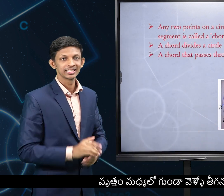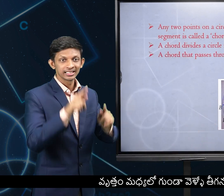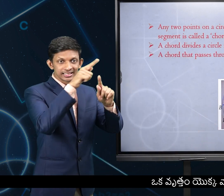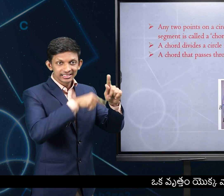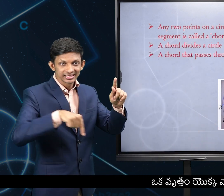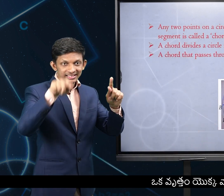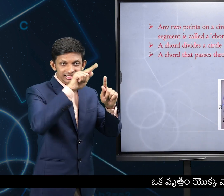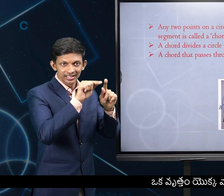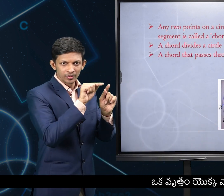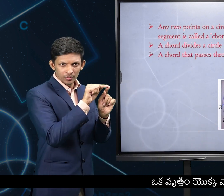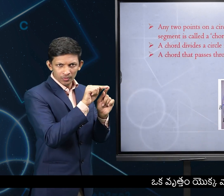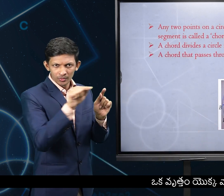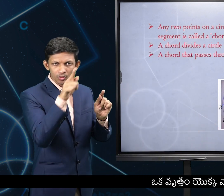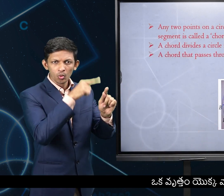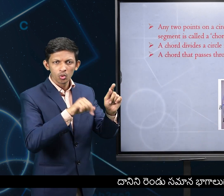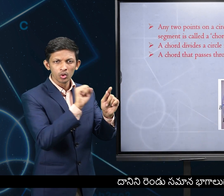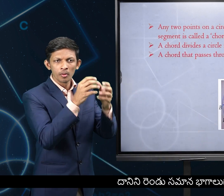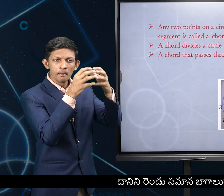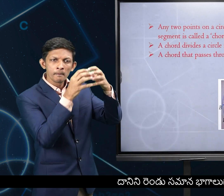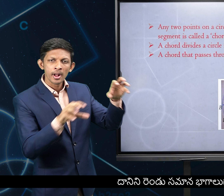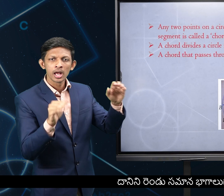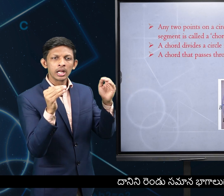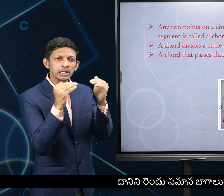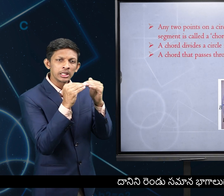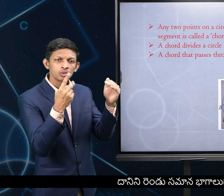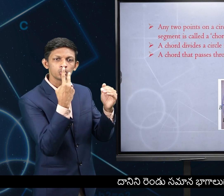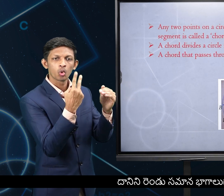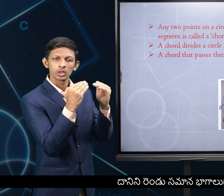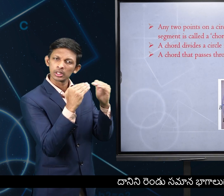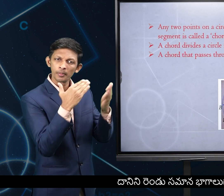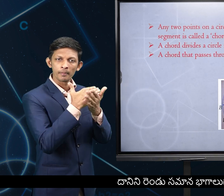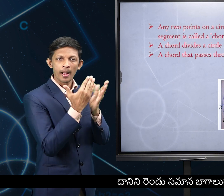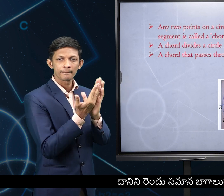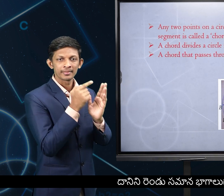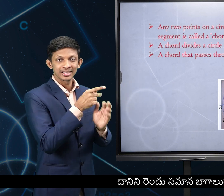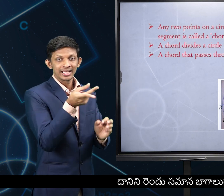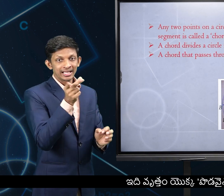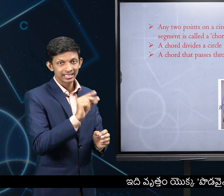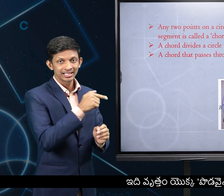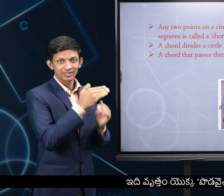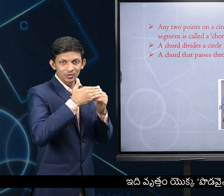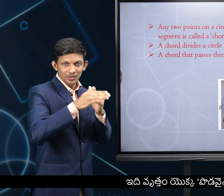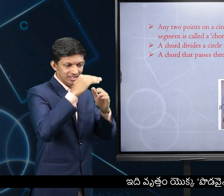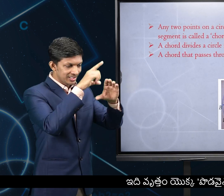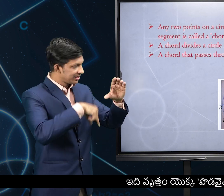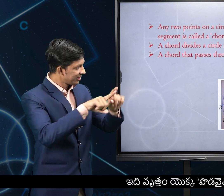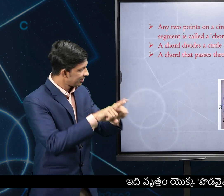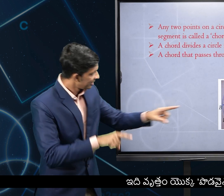ఒక వృత్తం యొక్క వ్యాసం దానిని రెండు సమాన భాగాలుగా విభజిస్తుంది. ఇది వృత్తం యొక్క